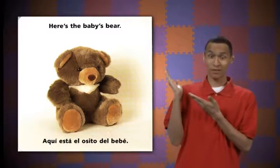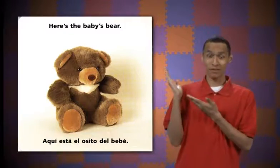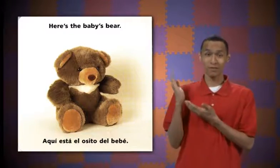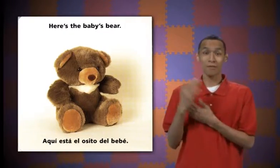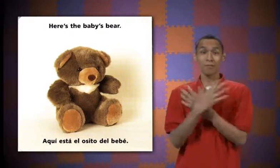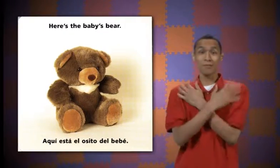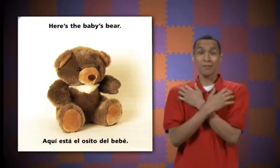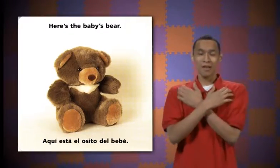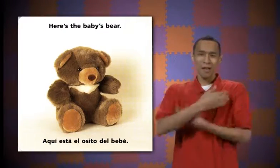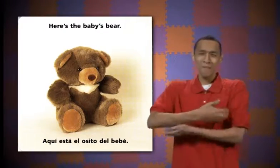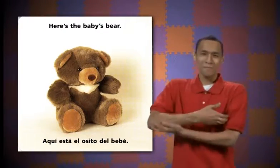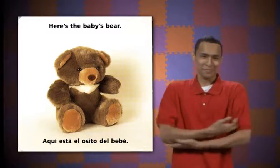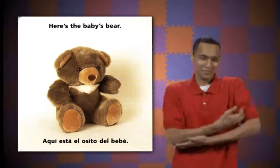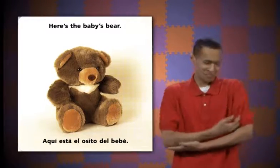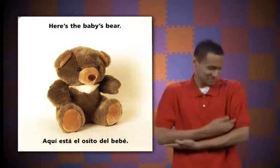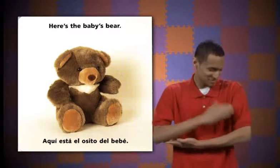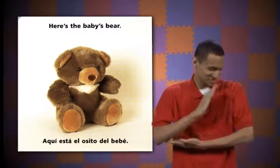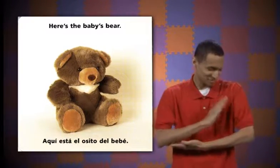Aquí está el osito del bebé.